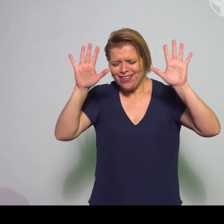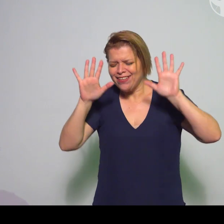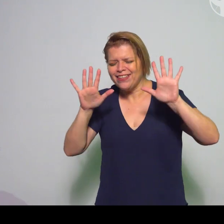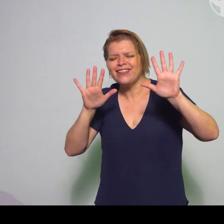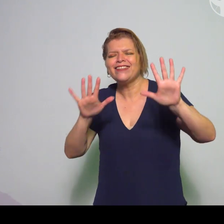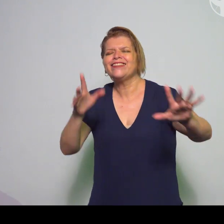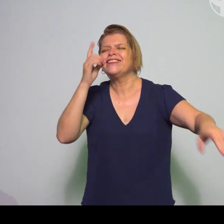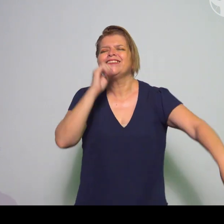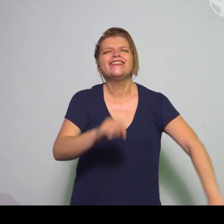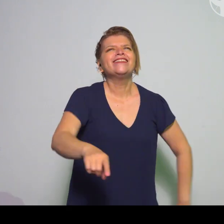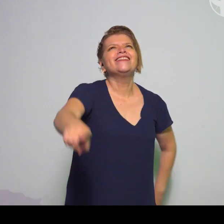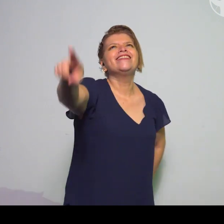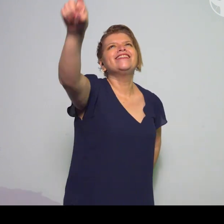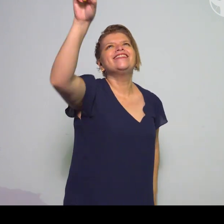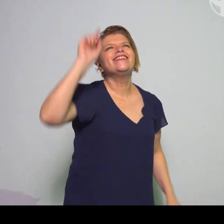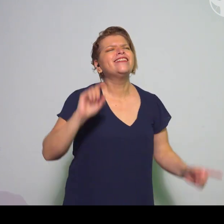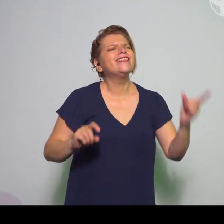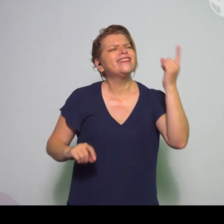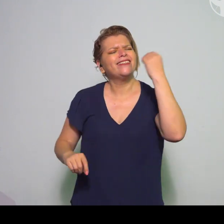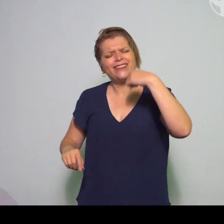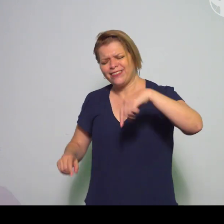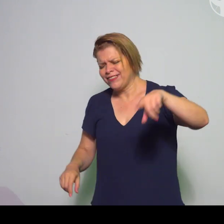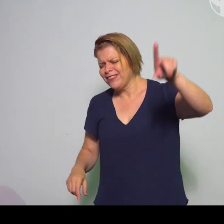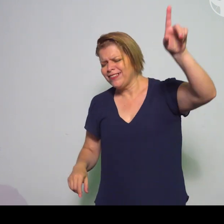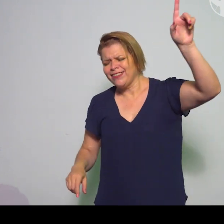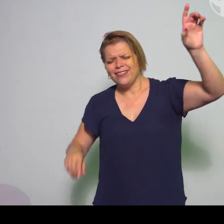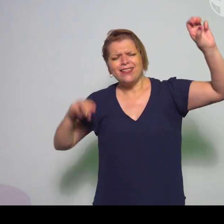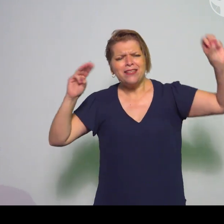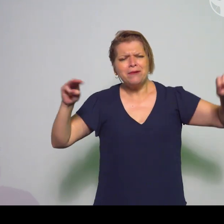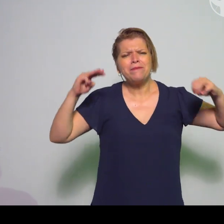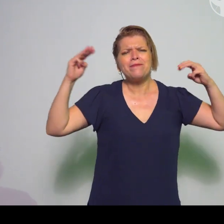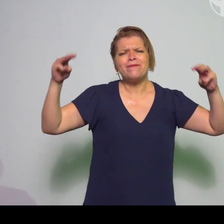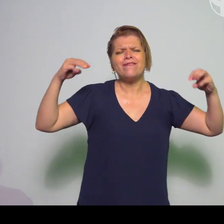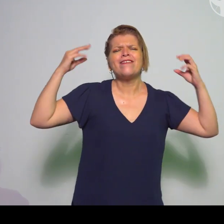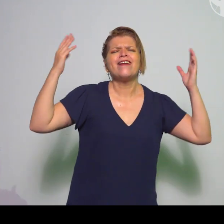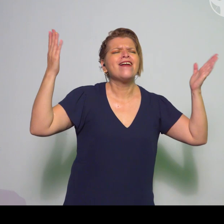así eres, milagroso,